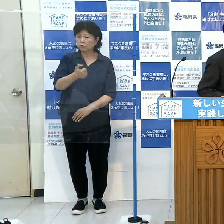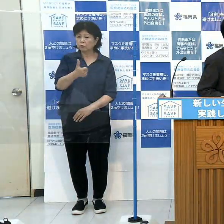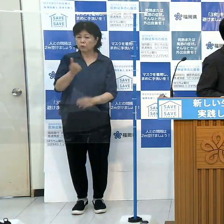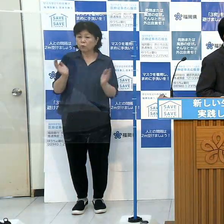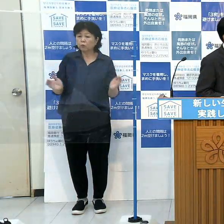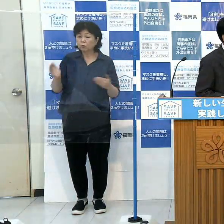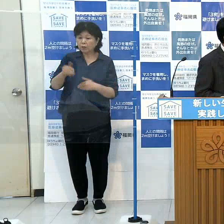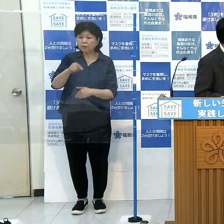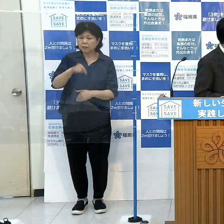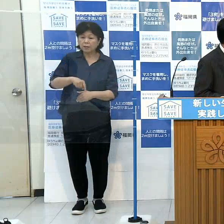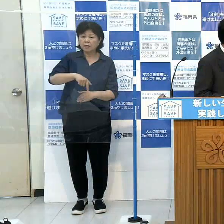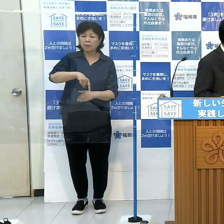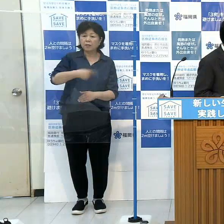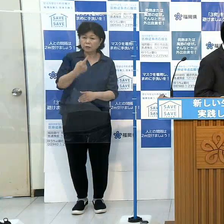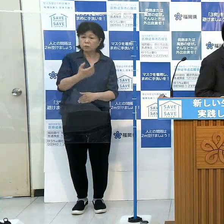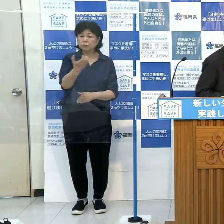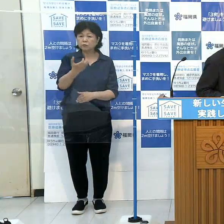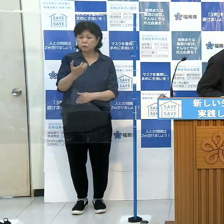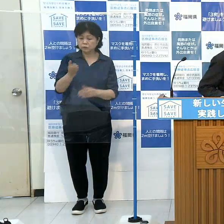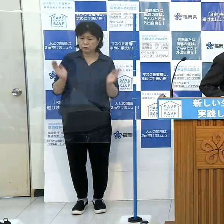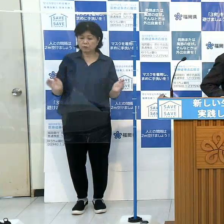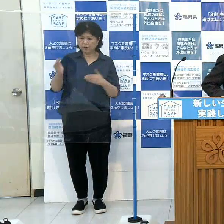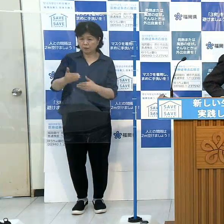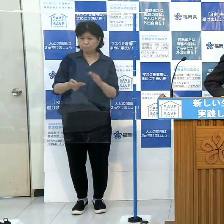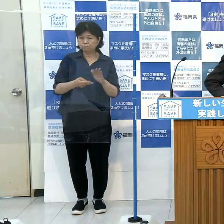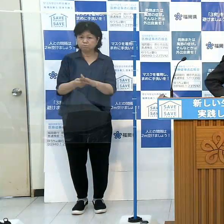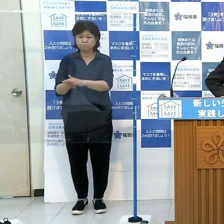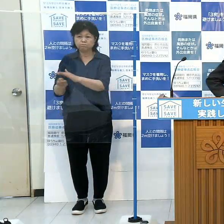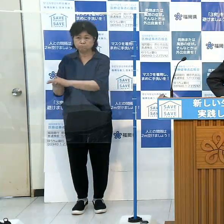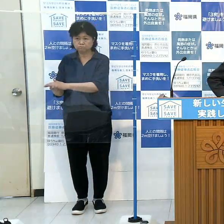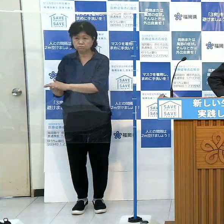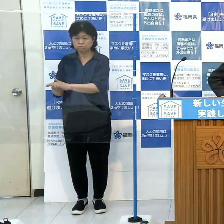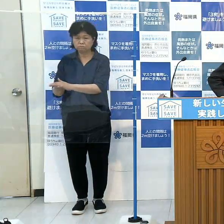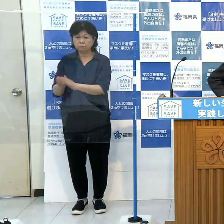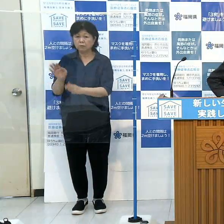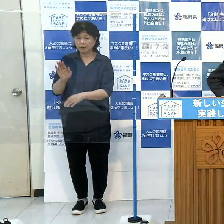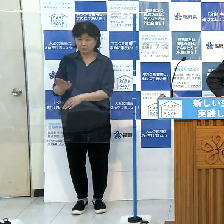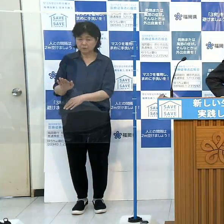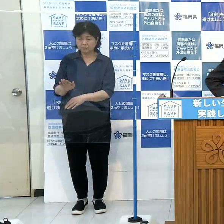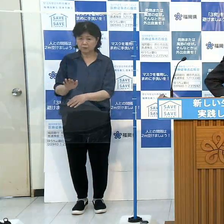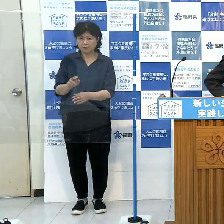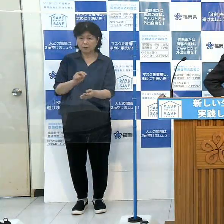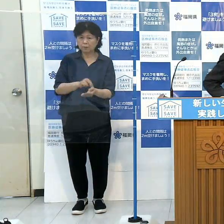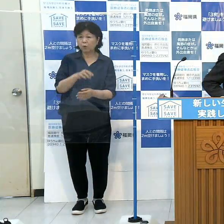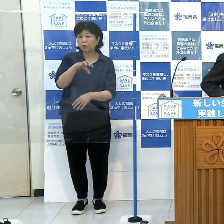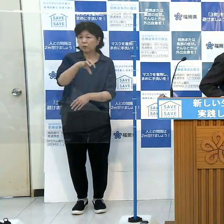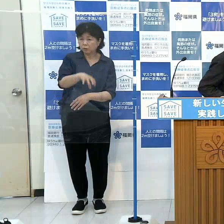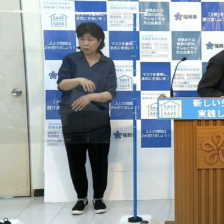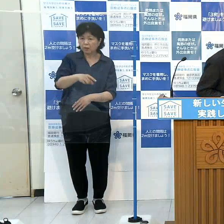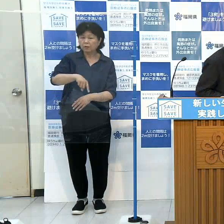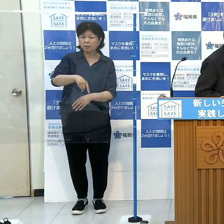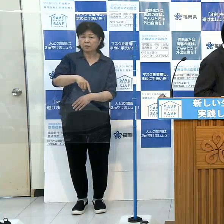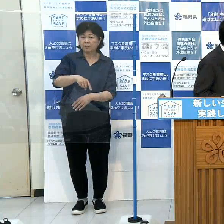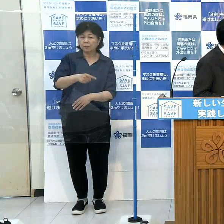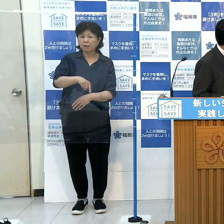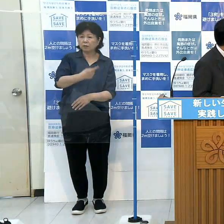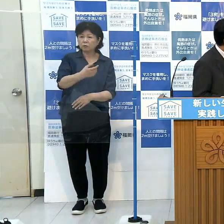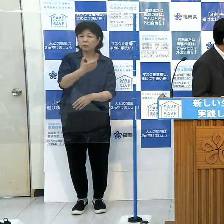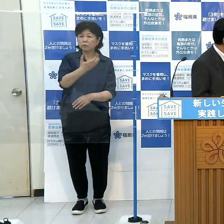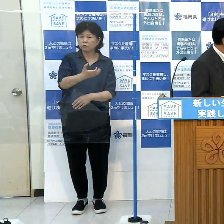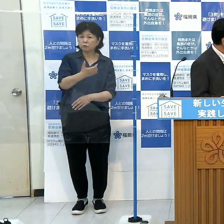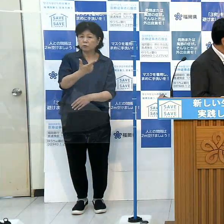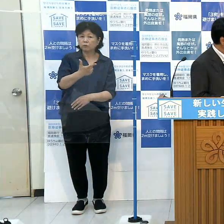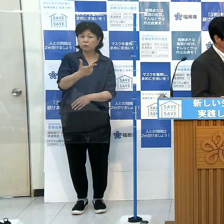119の方が入っておられる。で、病床は490床のうち196床